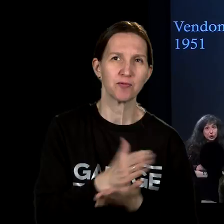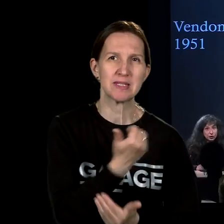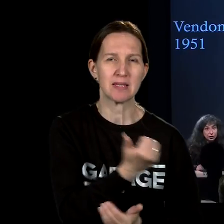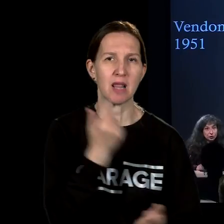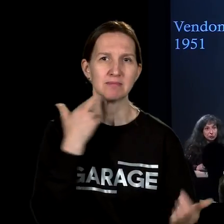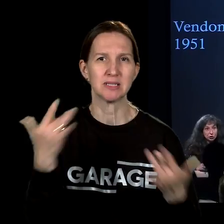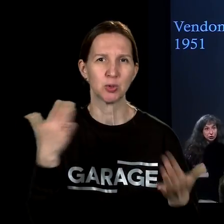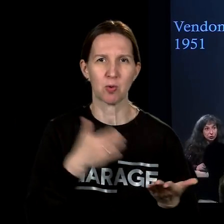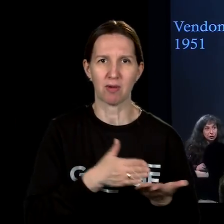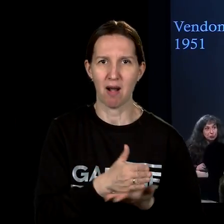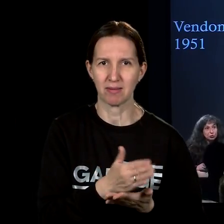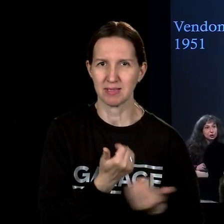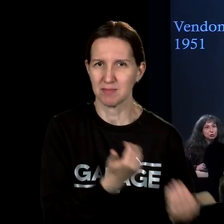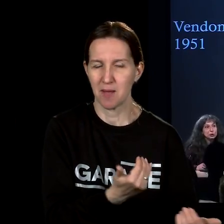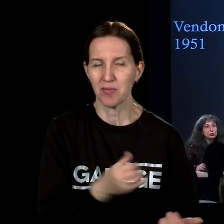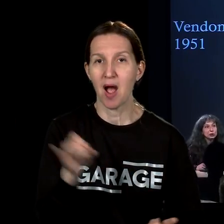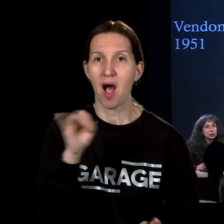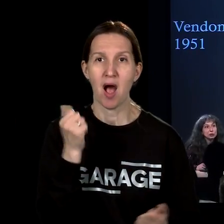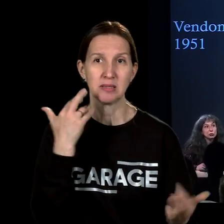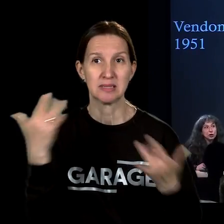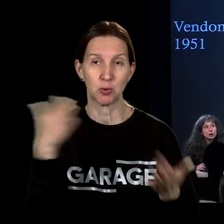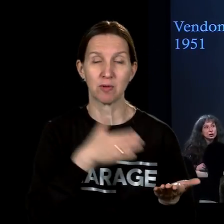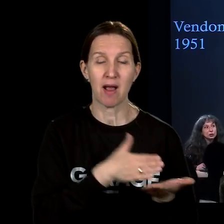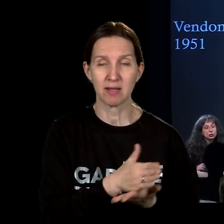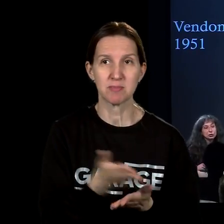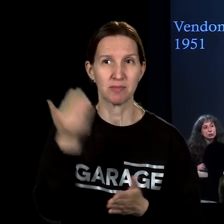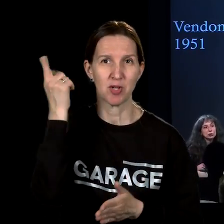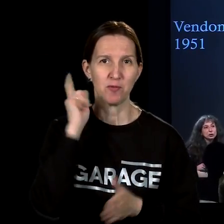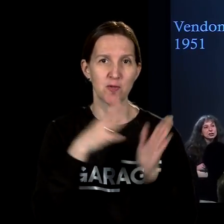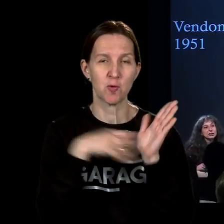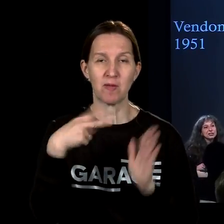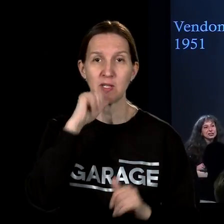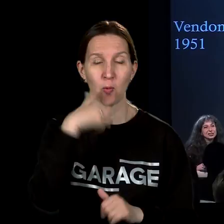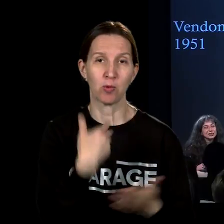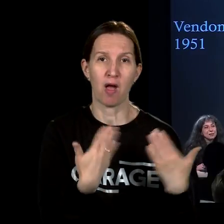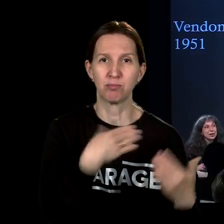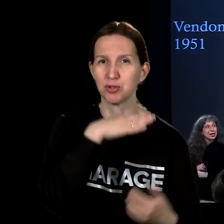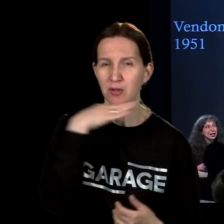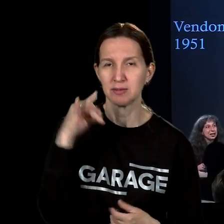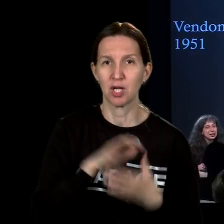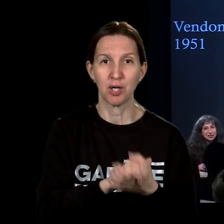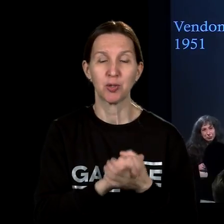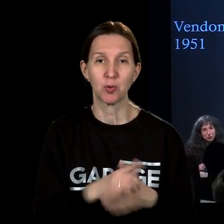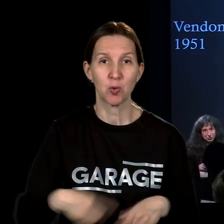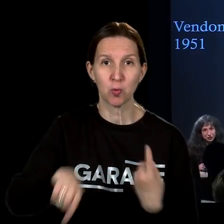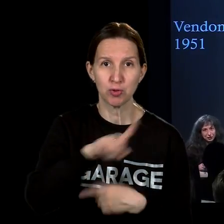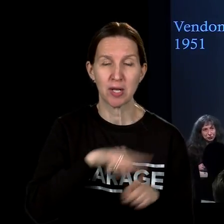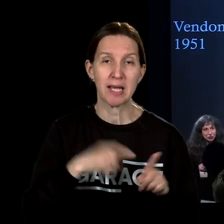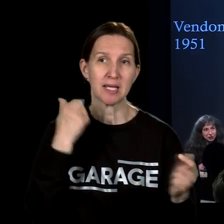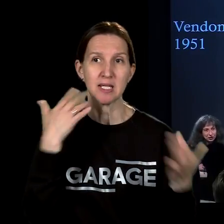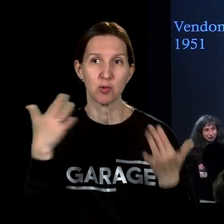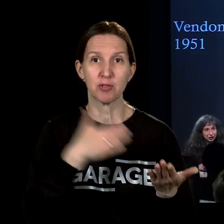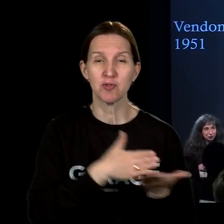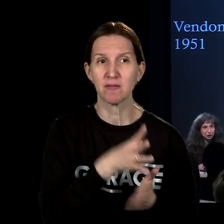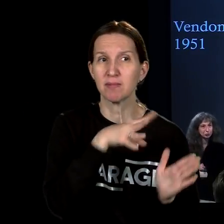Частью сюрреалистического движения он не был, но тем не менее вот этот как бы сюрреалисты, которые очень интересовались Кэмпом, опять-таки,